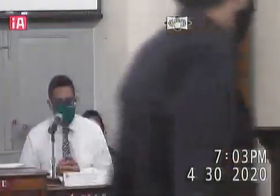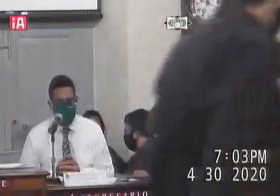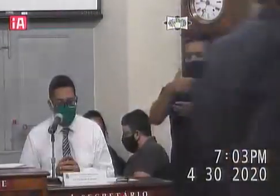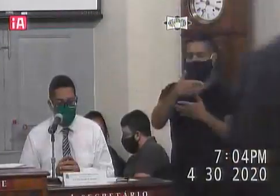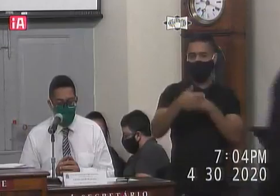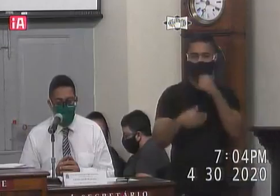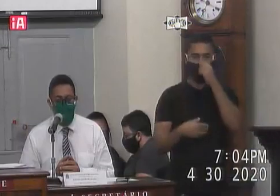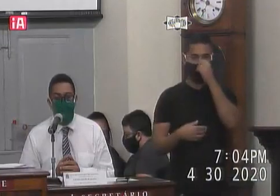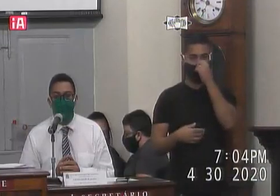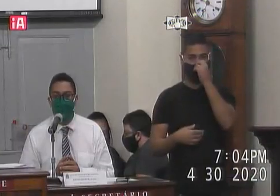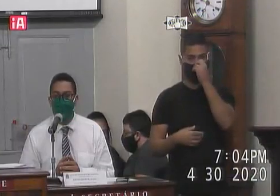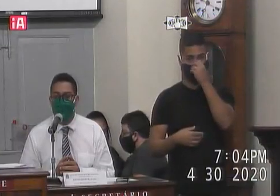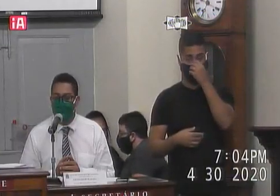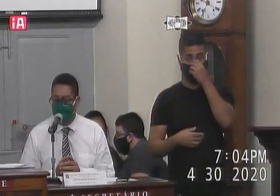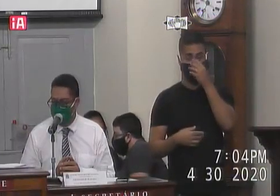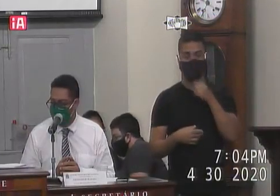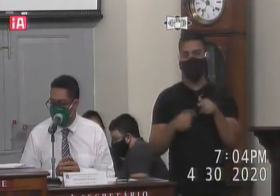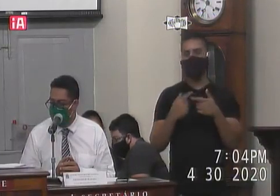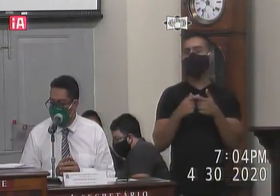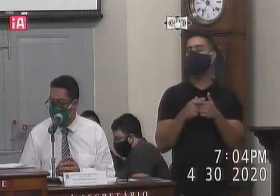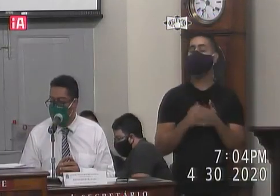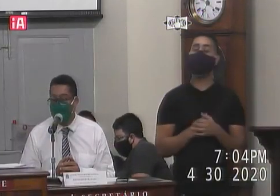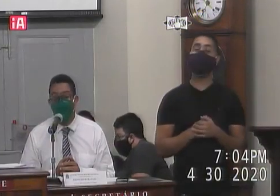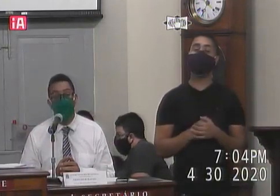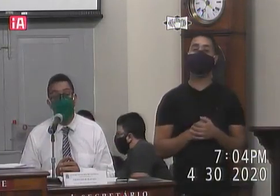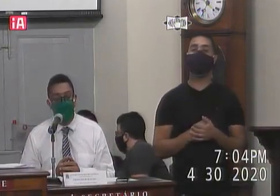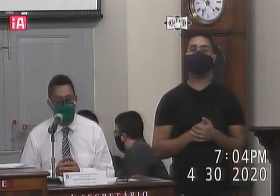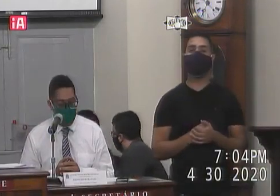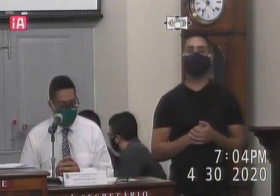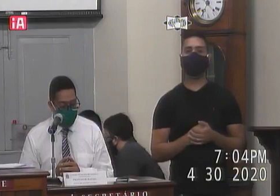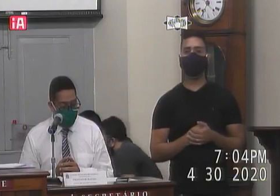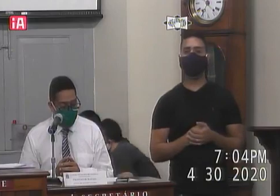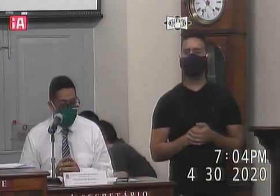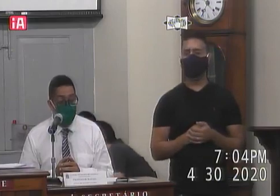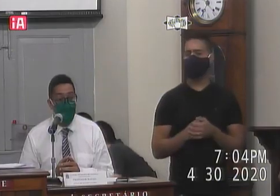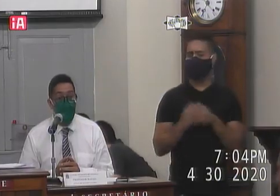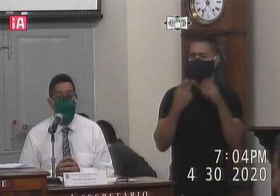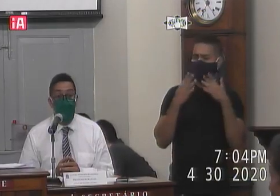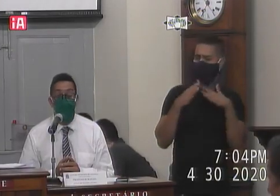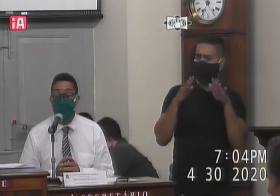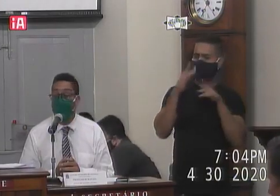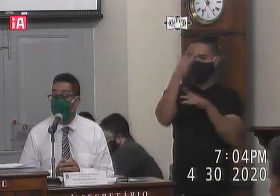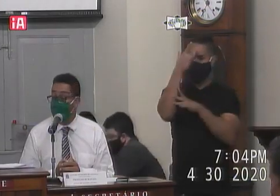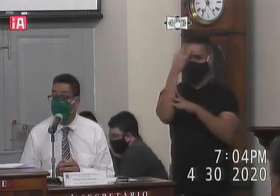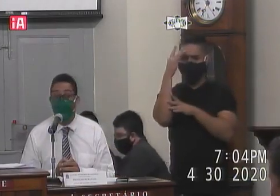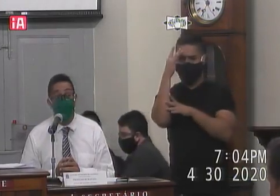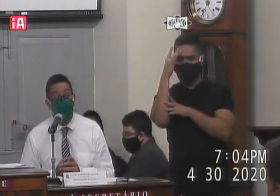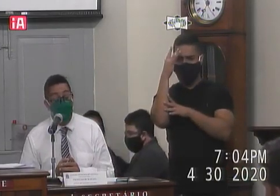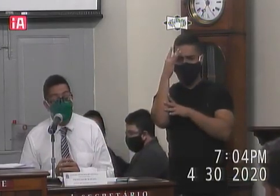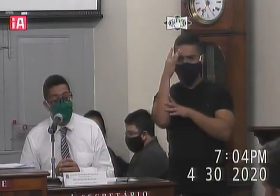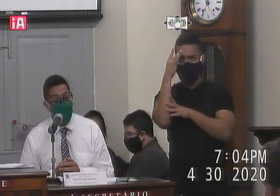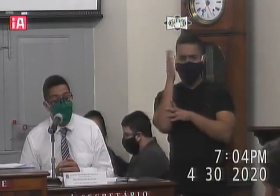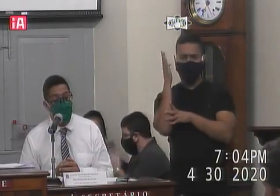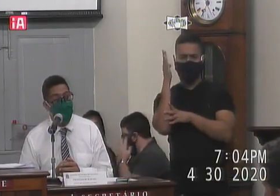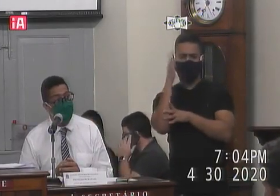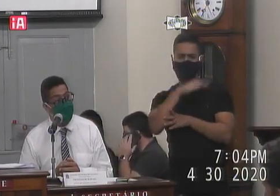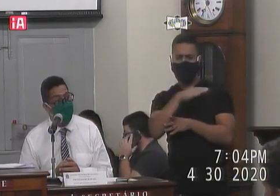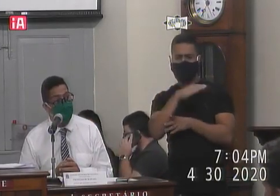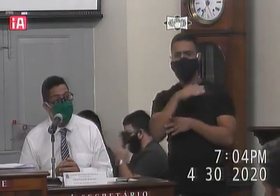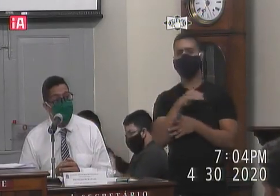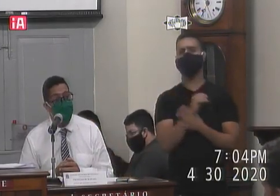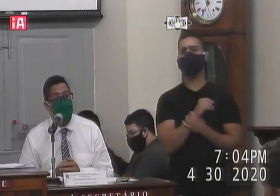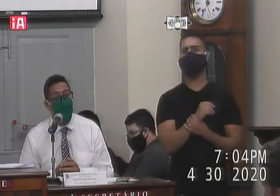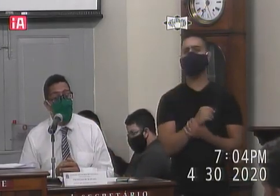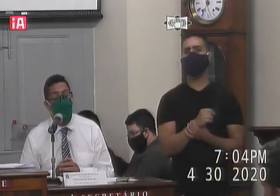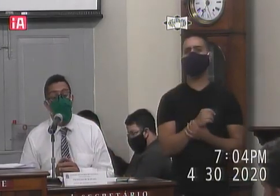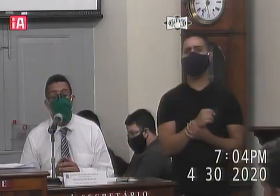porque eu tenho visto pessoas sem coração, eu vejo pessoas maldosas, vereadora